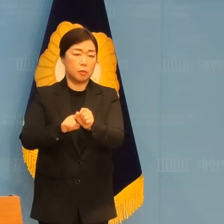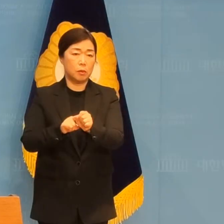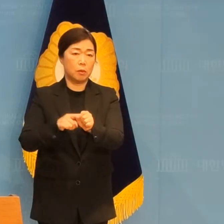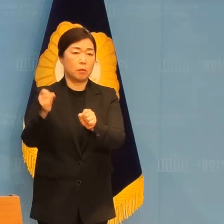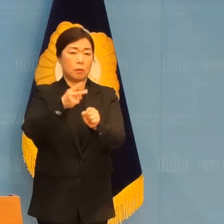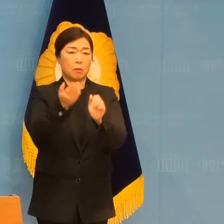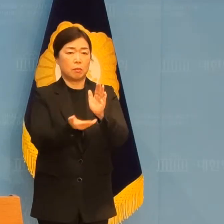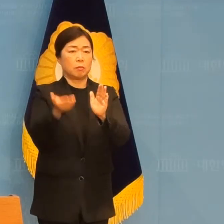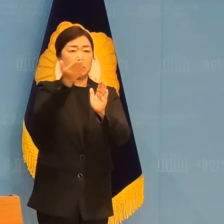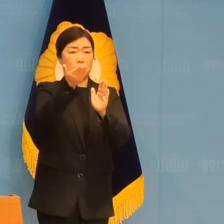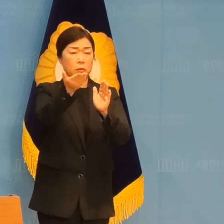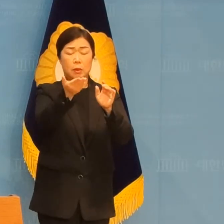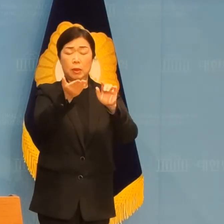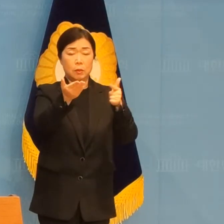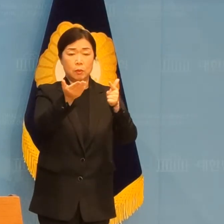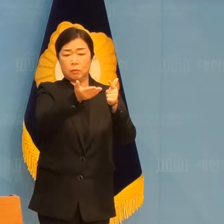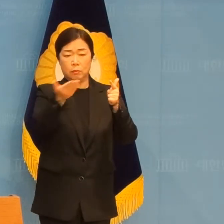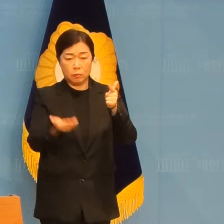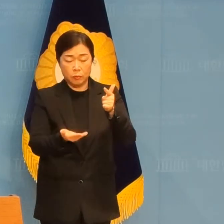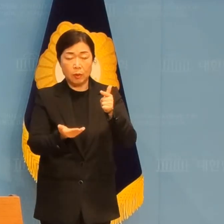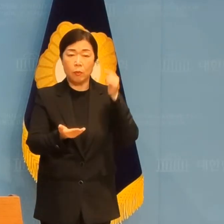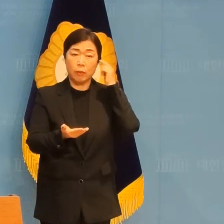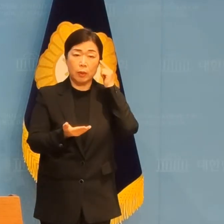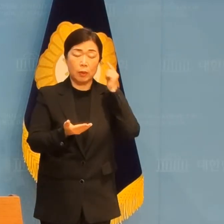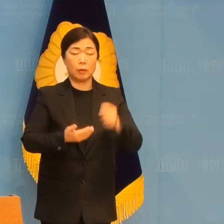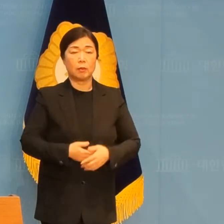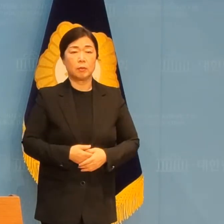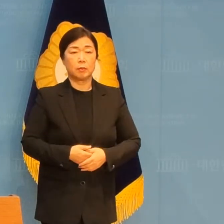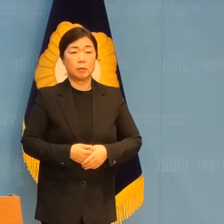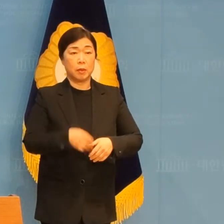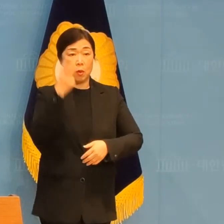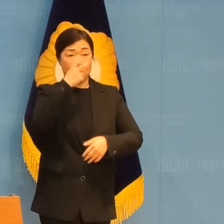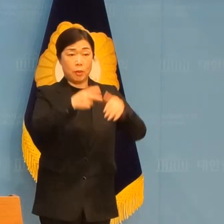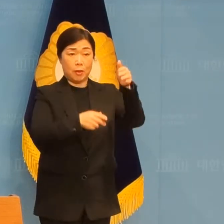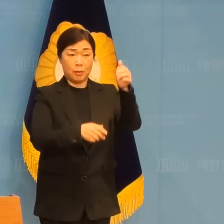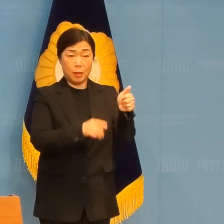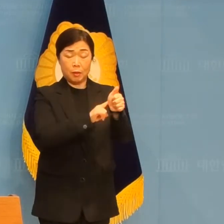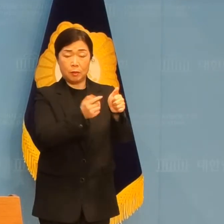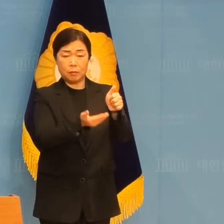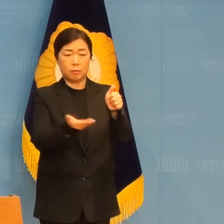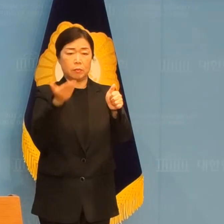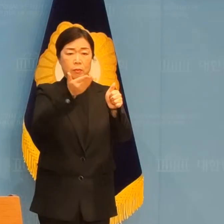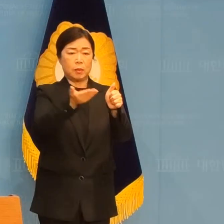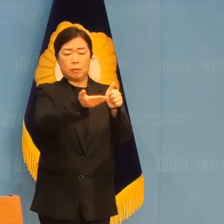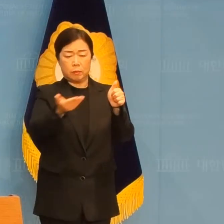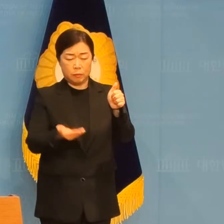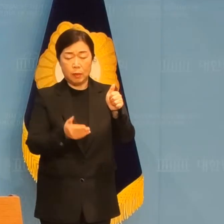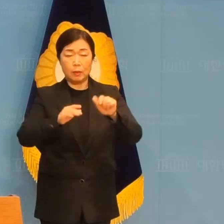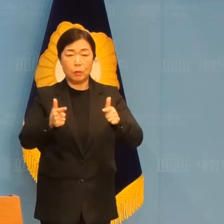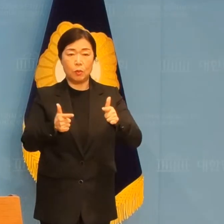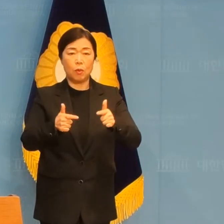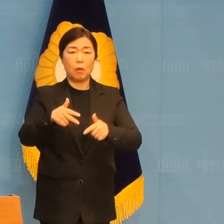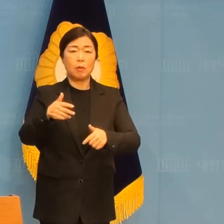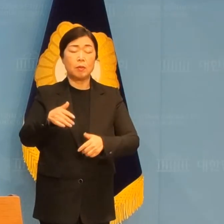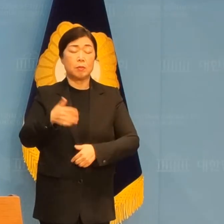강등되어야 할 대상은 검사장이 아니라 정성호 법무부 장관과 그 윗선입니다.